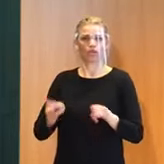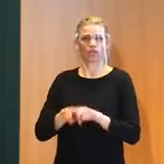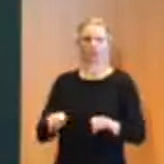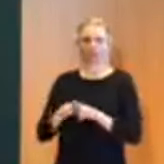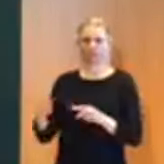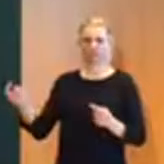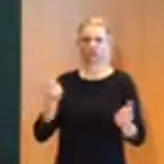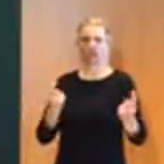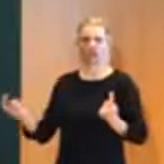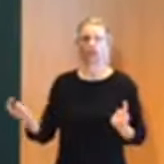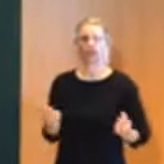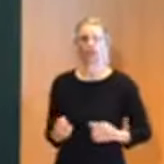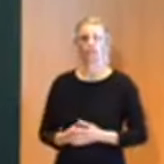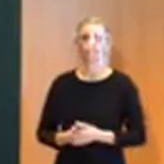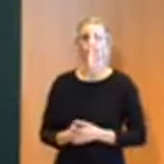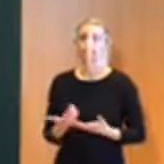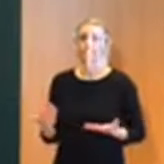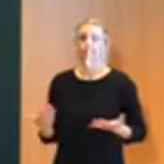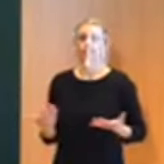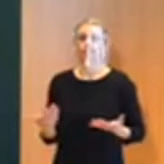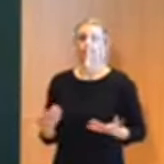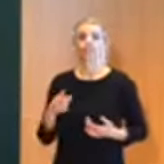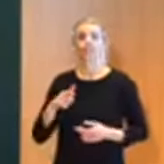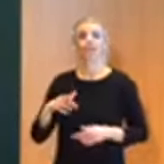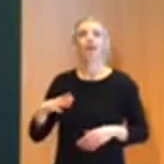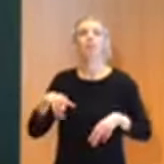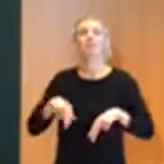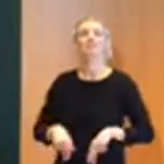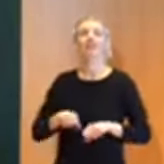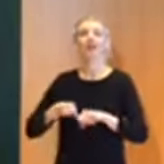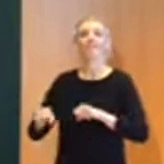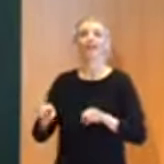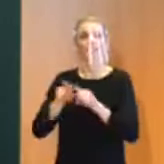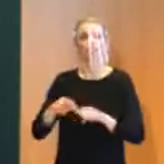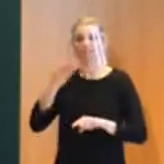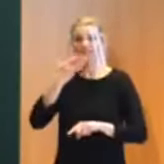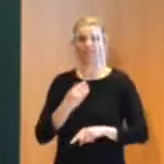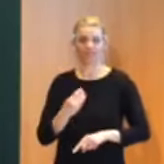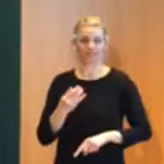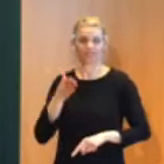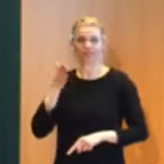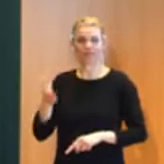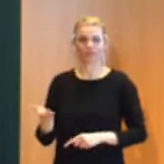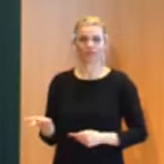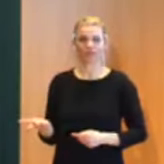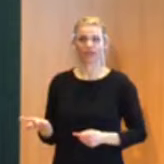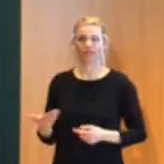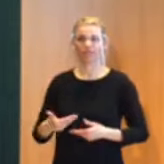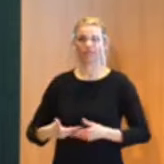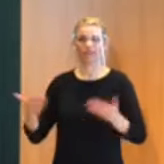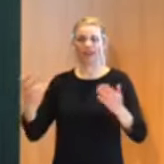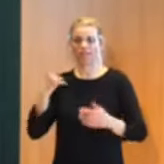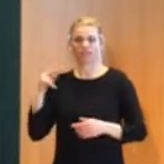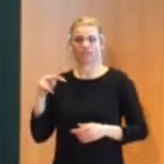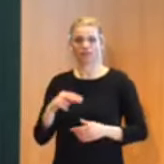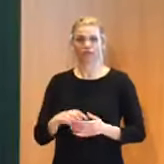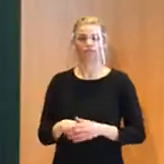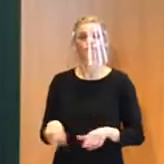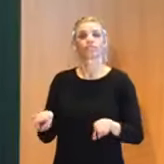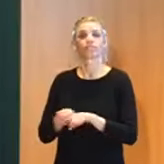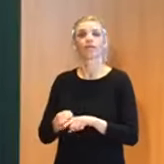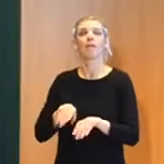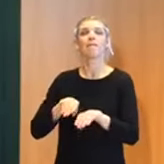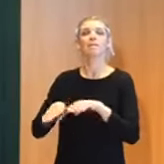No tak na pozícii premiéra zaručenie to isto tvár neuvidí. neuvidí verejnosť. Takisto na